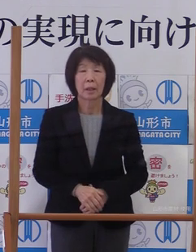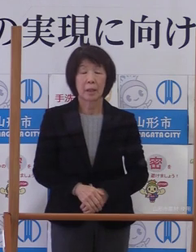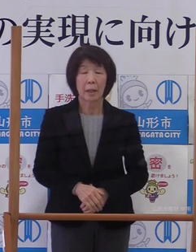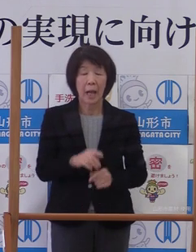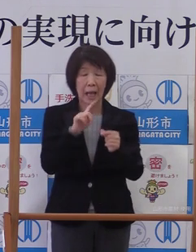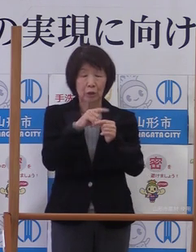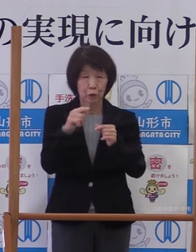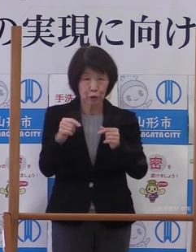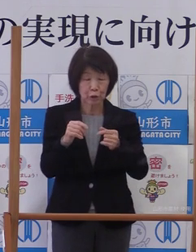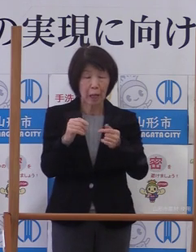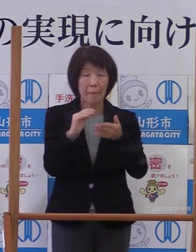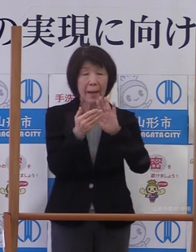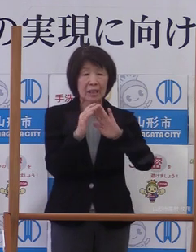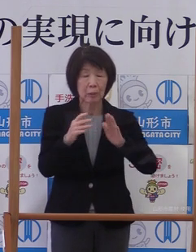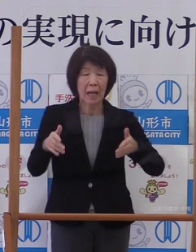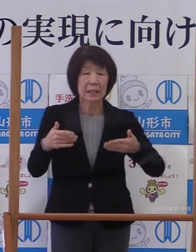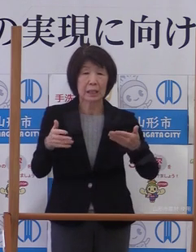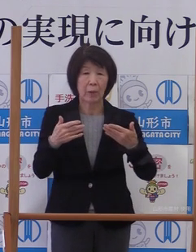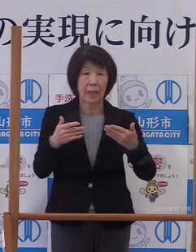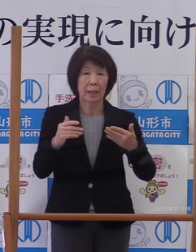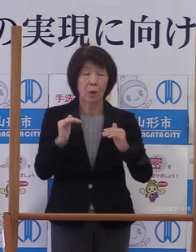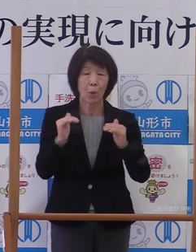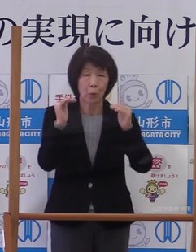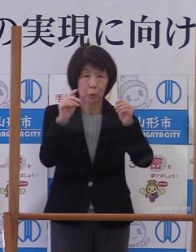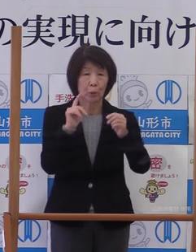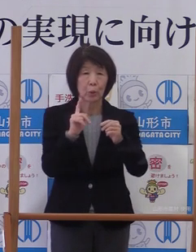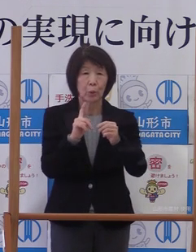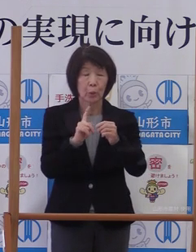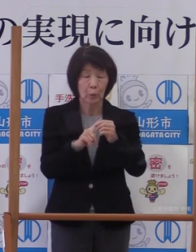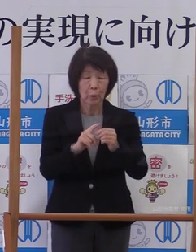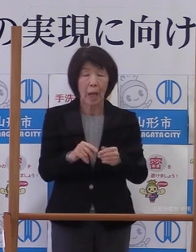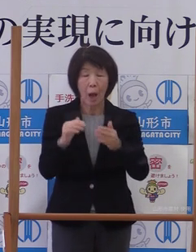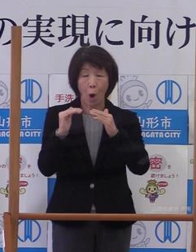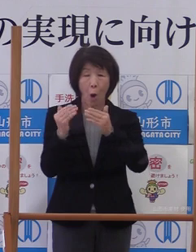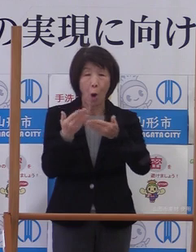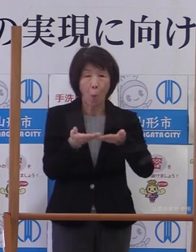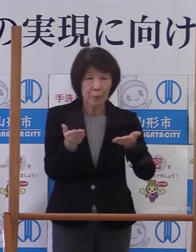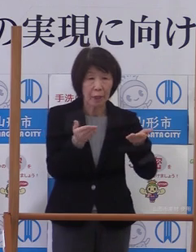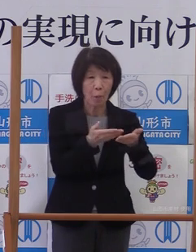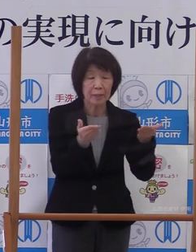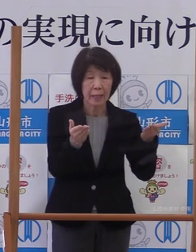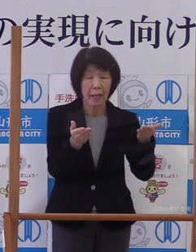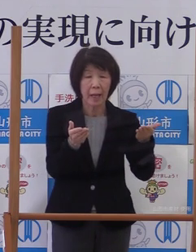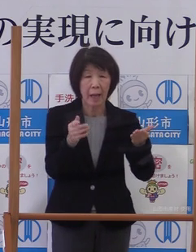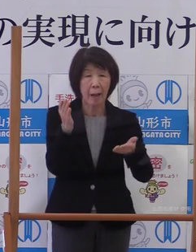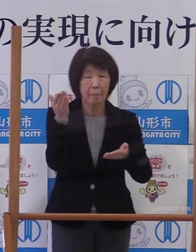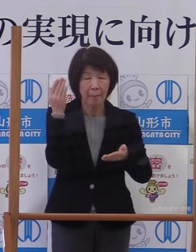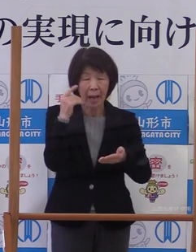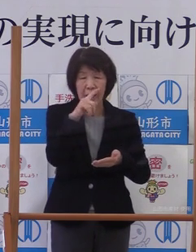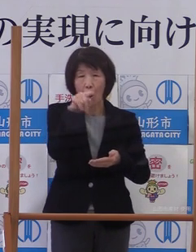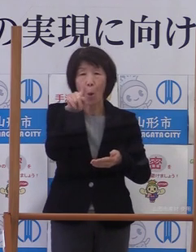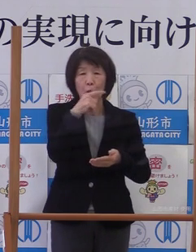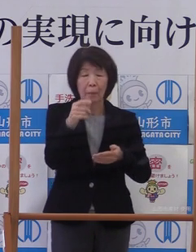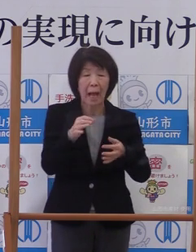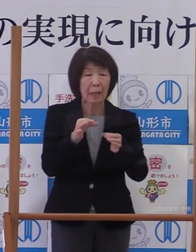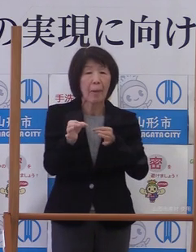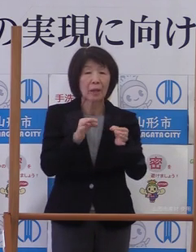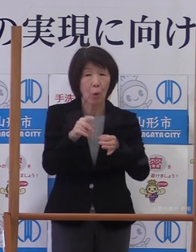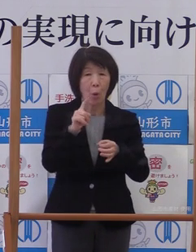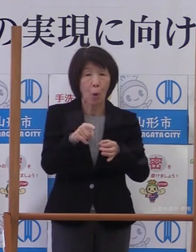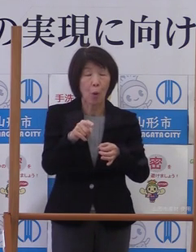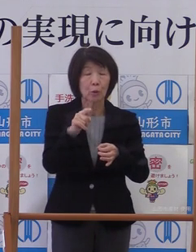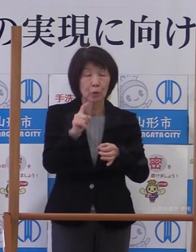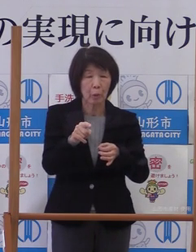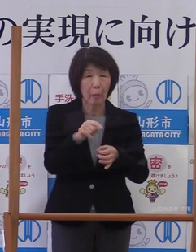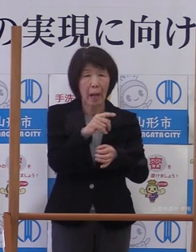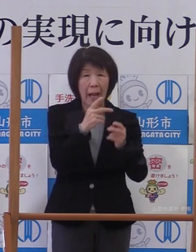中心市街地のにぎわい向上につきましては、商業の各店舗であった旧御沼山形本店をイベント等で